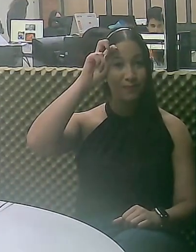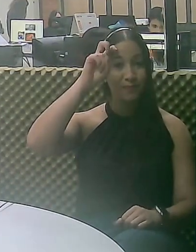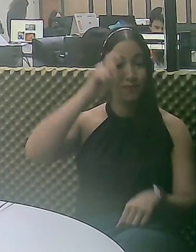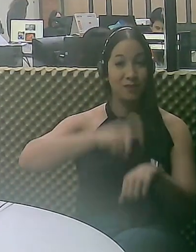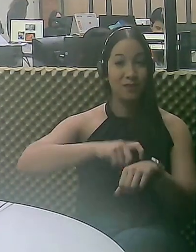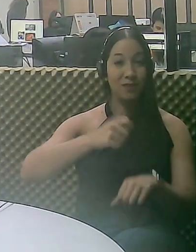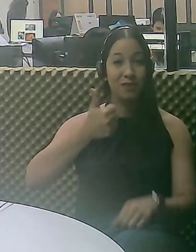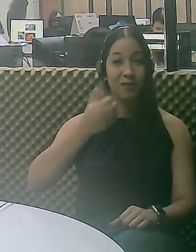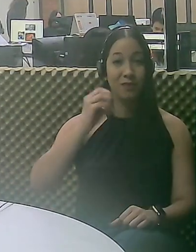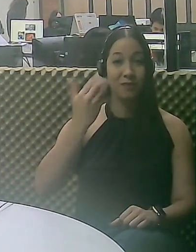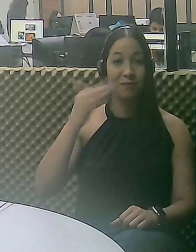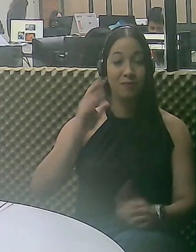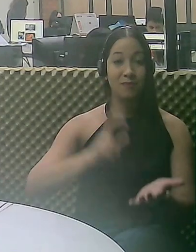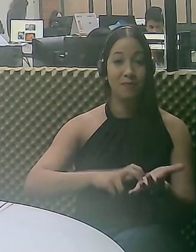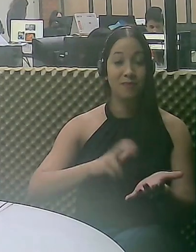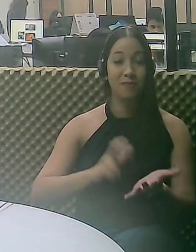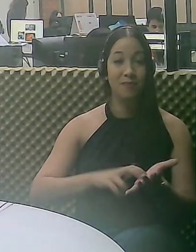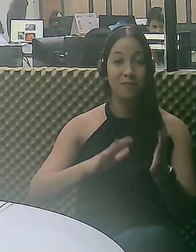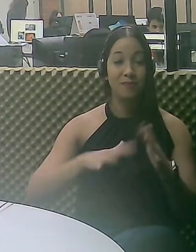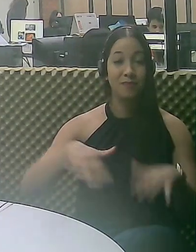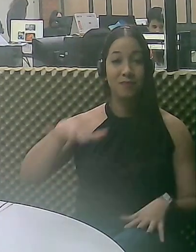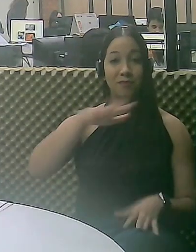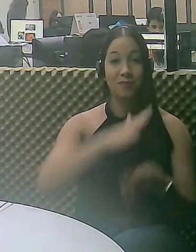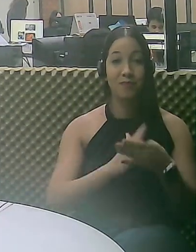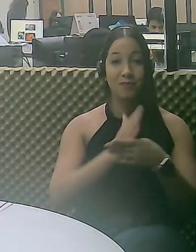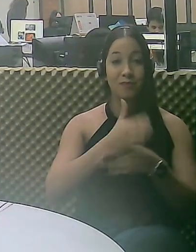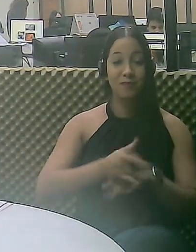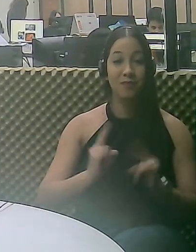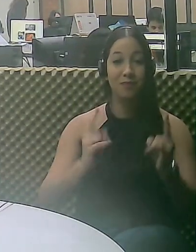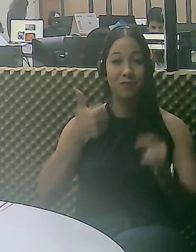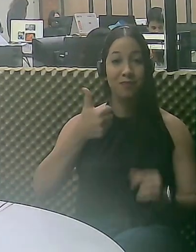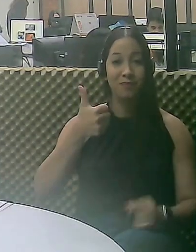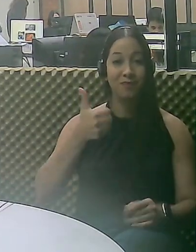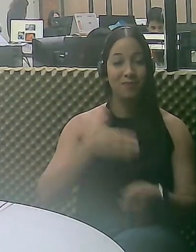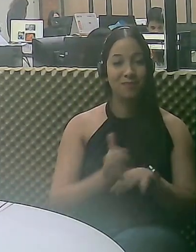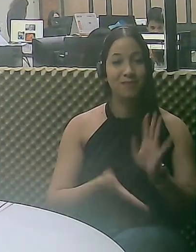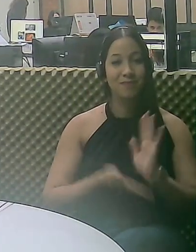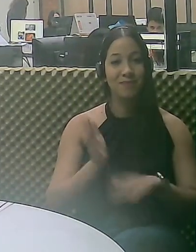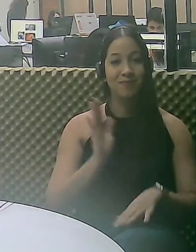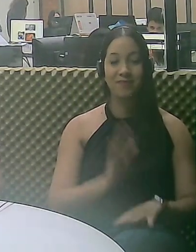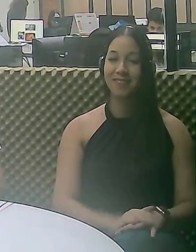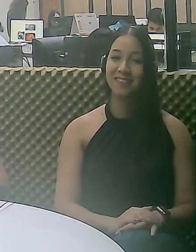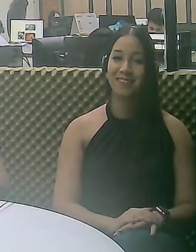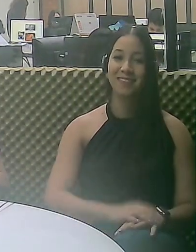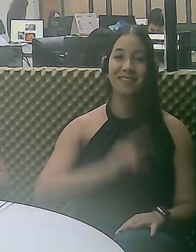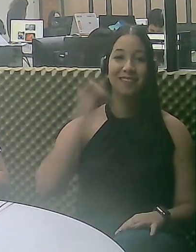às 10h30 da manhã, no saguão do Bloco 1. Participe!